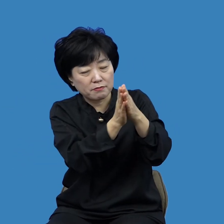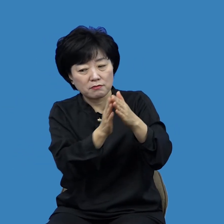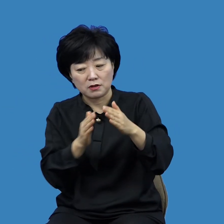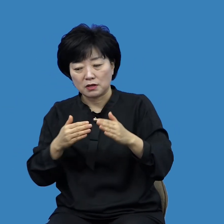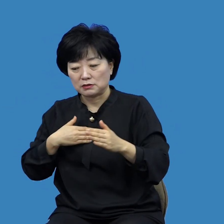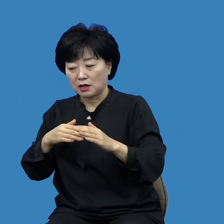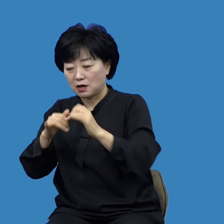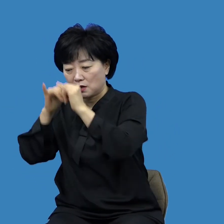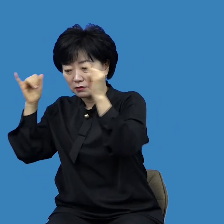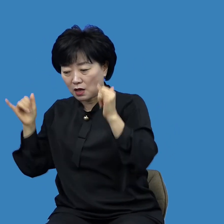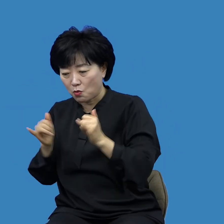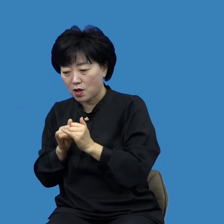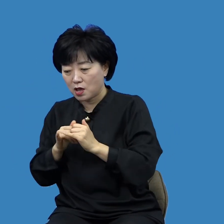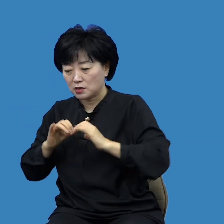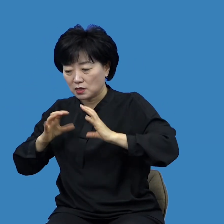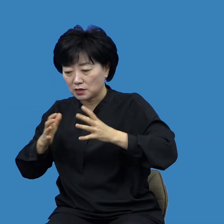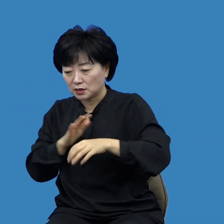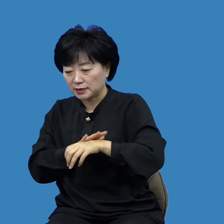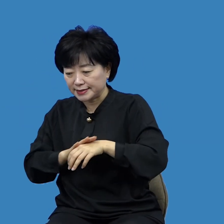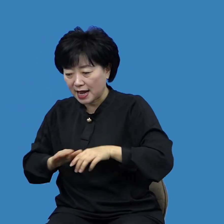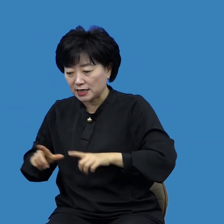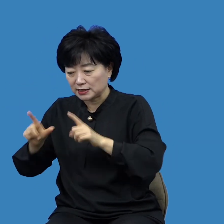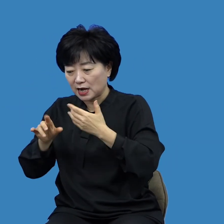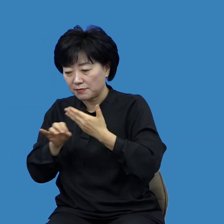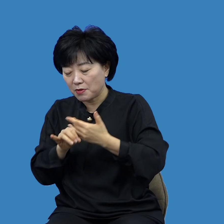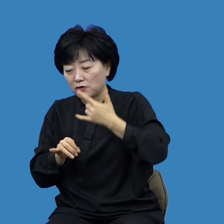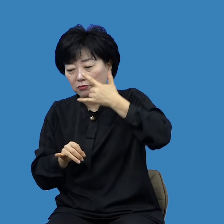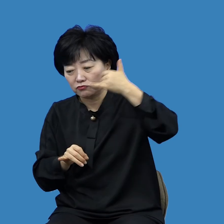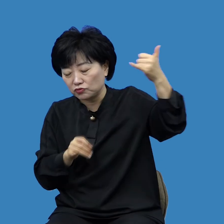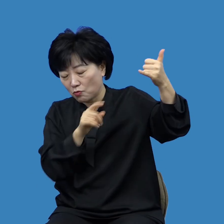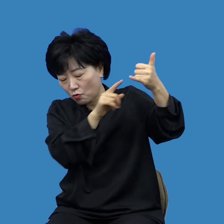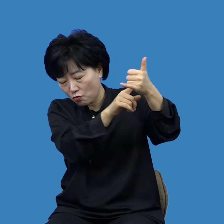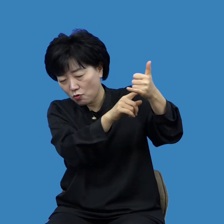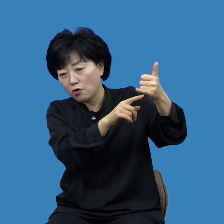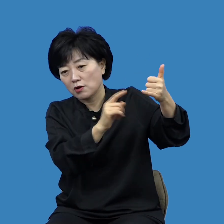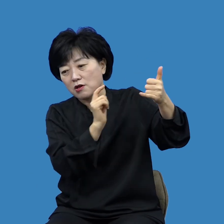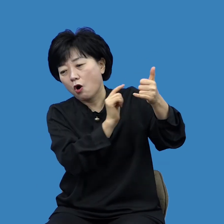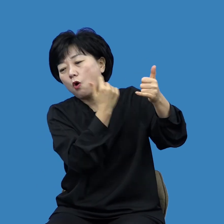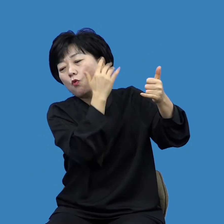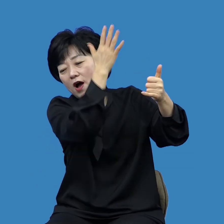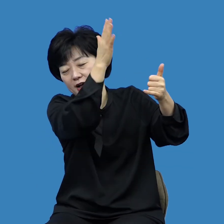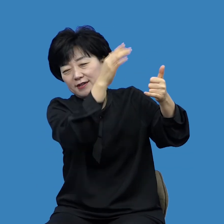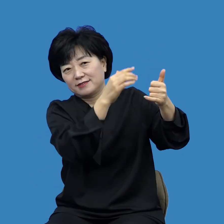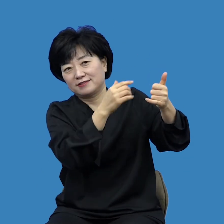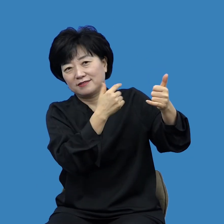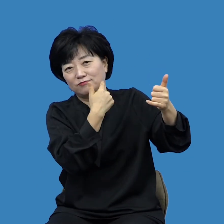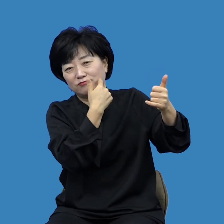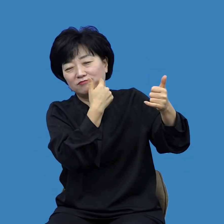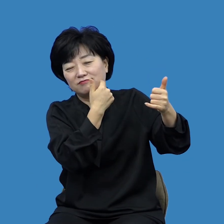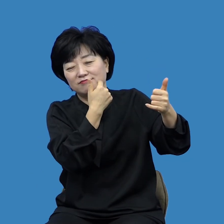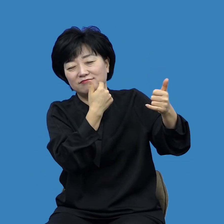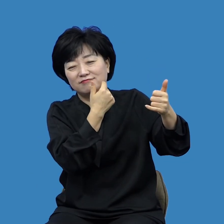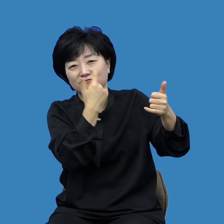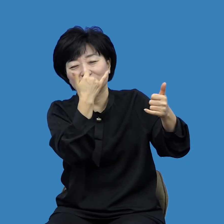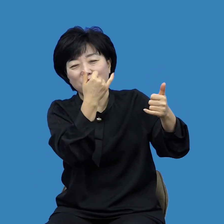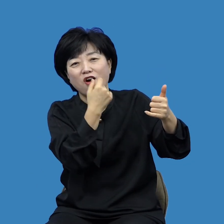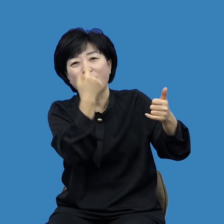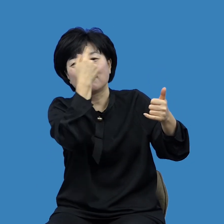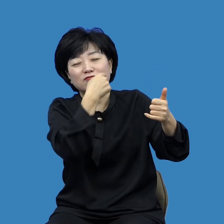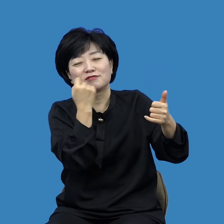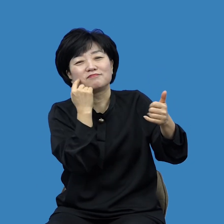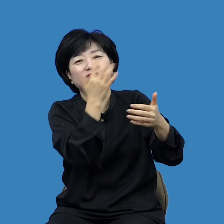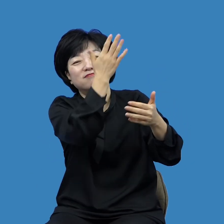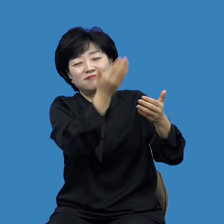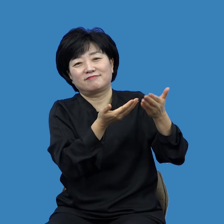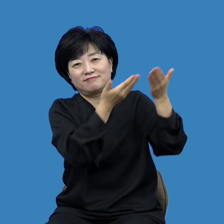살면 결국 그게 부모를 공경하는 게 돼요. 자, 부모를 영광되게 하기를 주의 이름으로 축복합니다. 자,